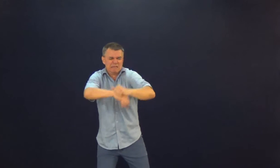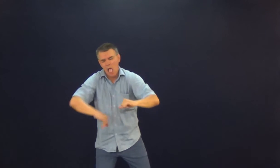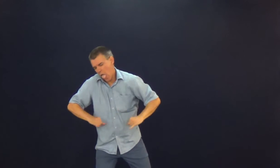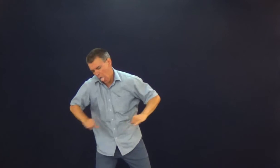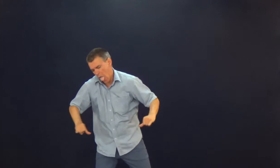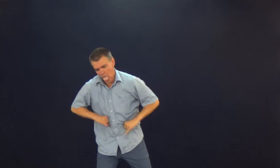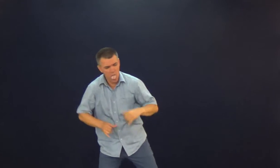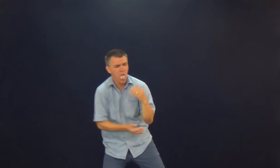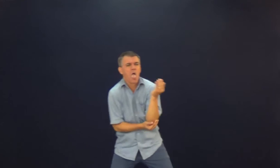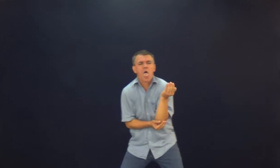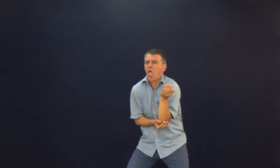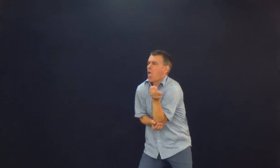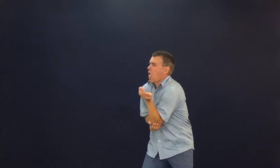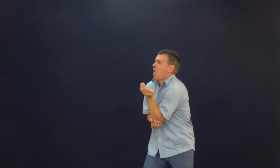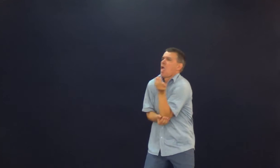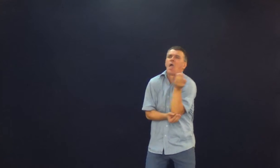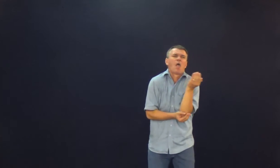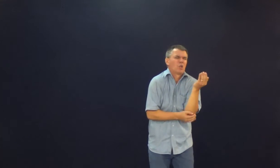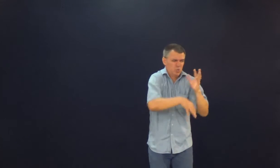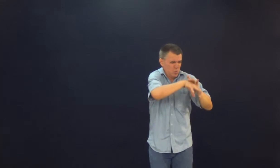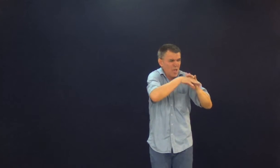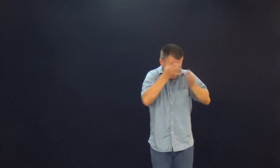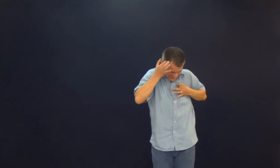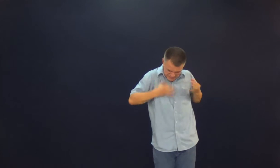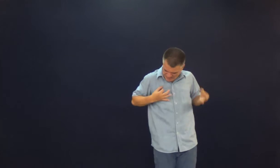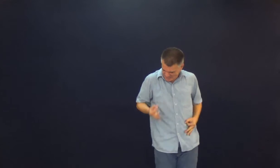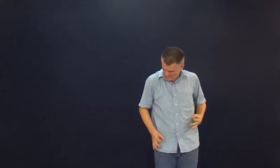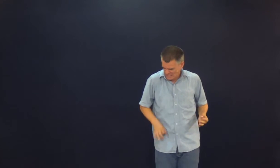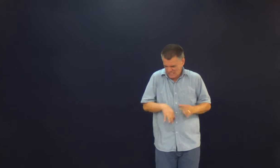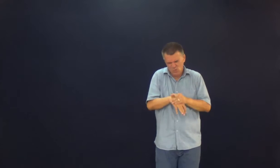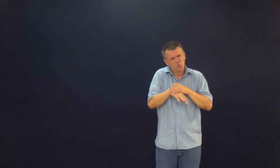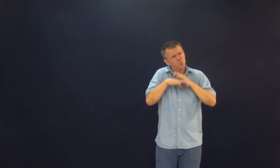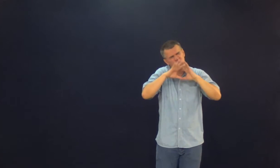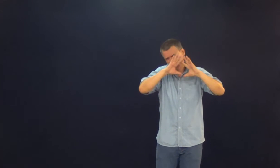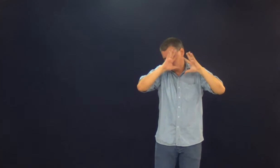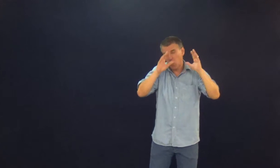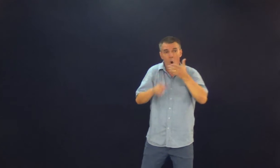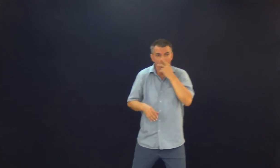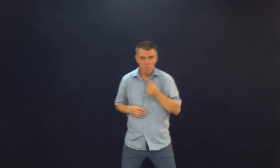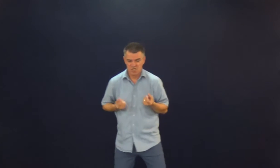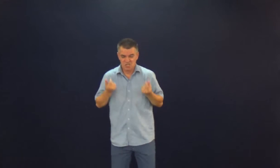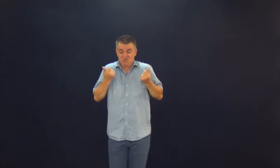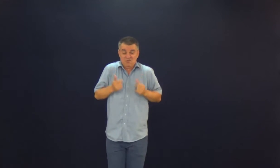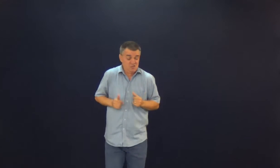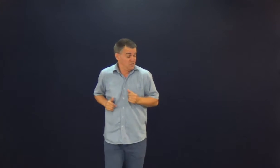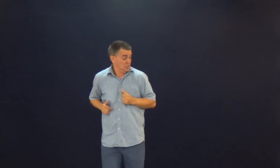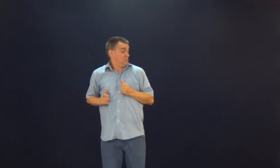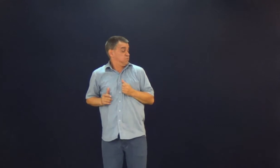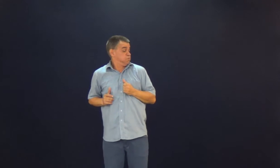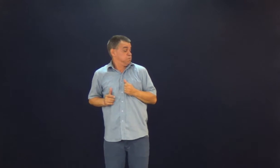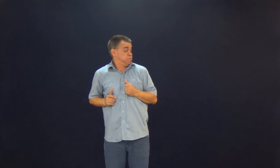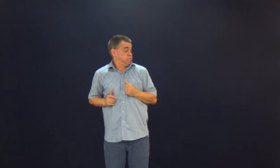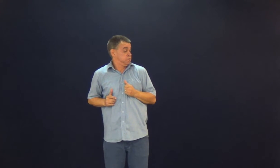uma pessoa mendigo ali na porta da casa dele cheio de feridas pelo corpo e enrico para